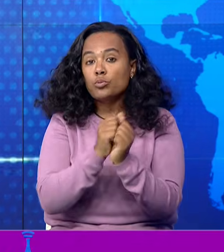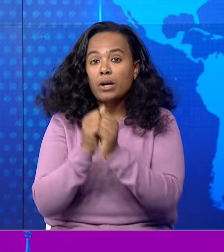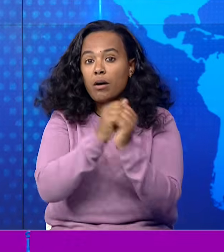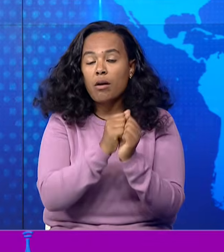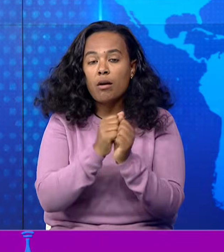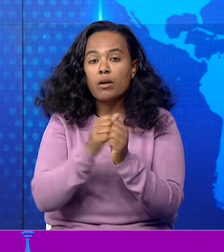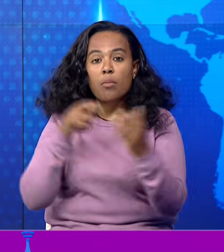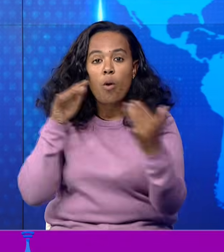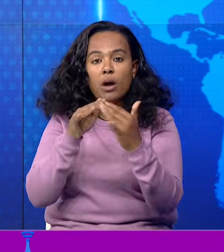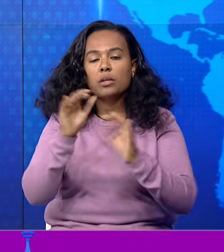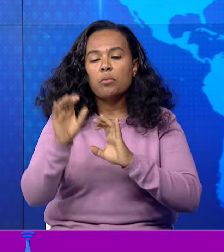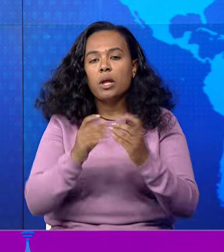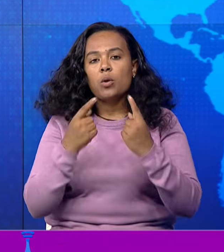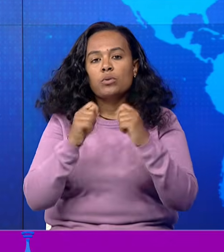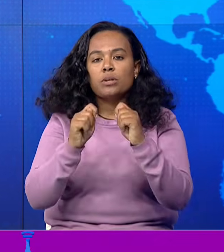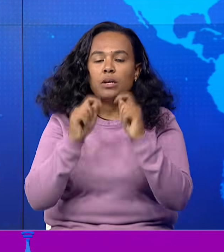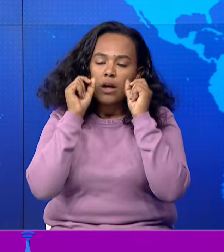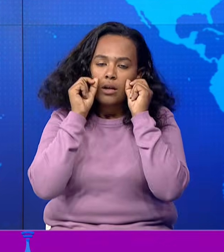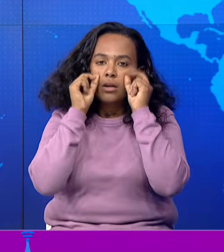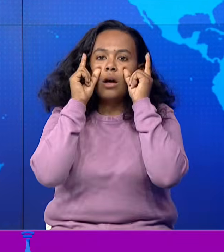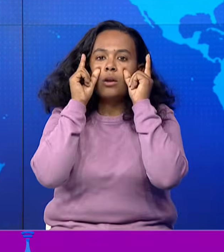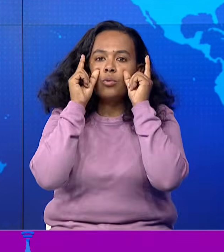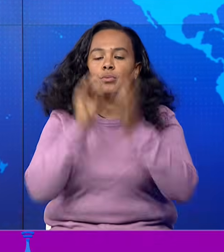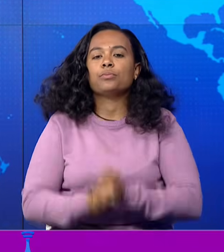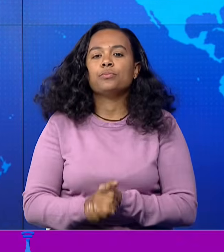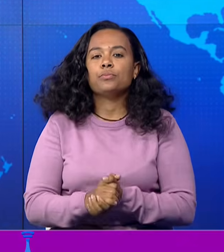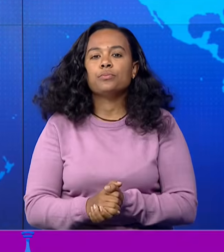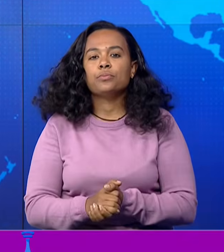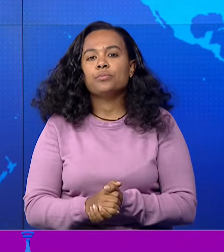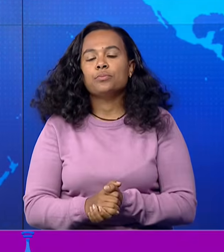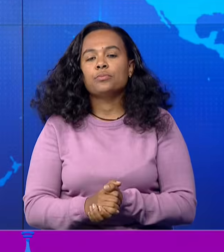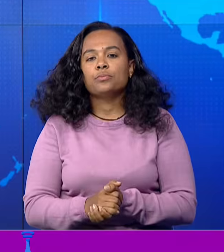ለመዋጋት የሚያደርገውን ጥረት እናደርጋለን።